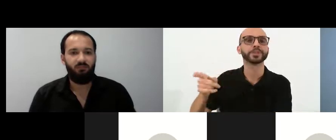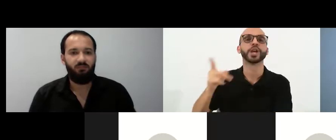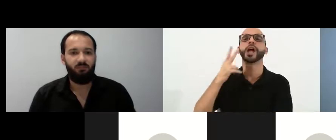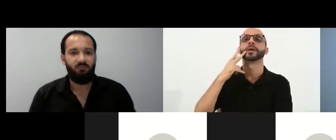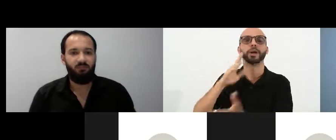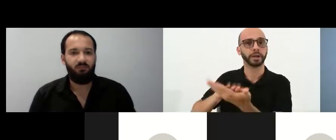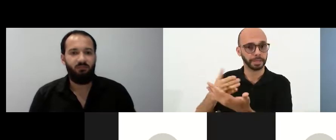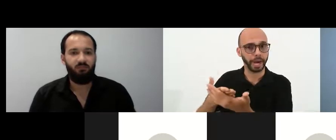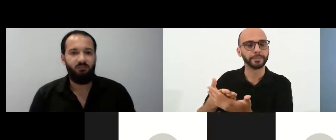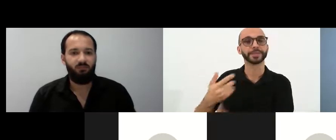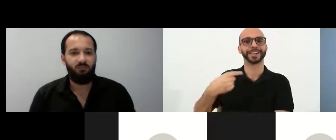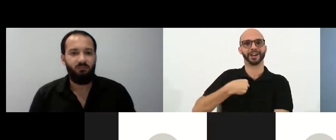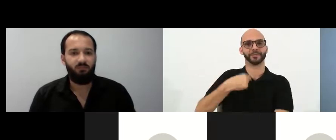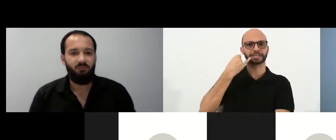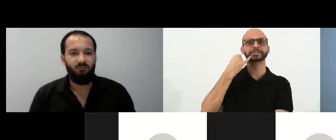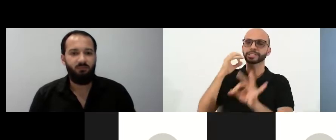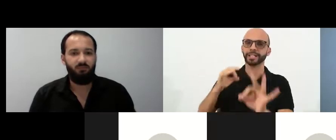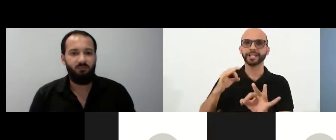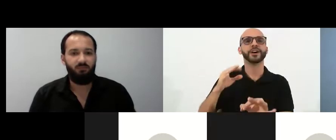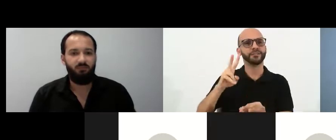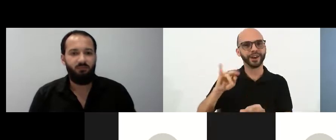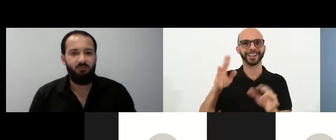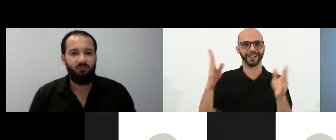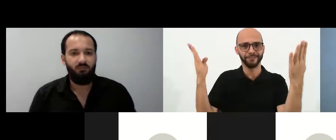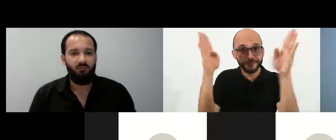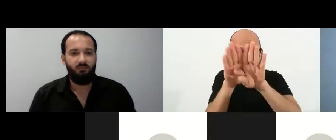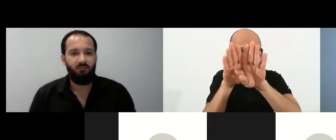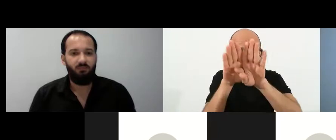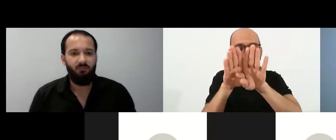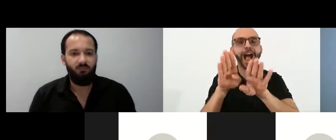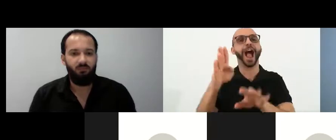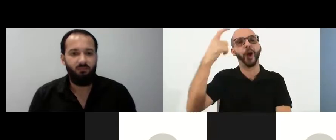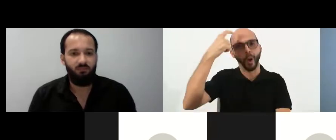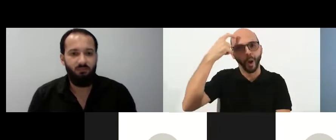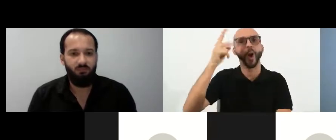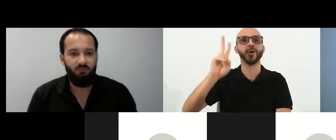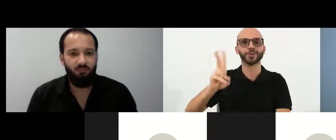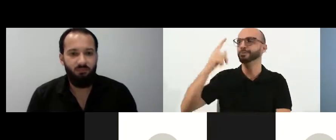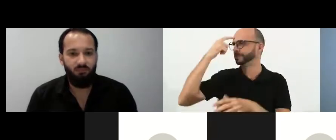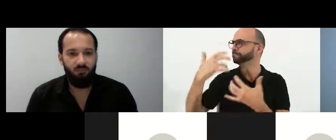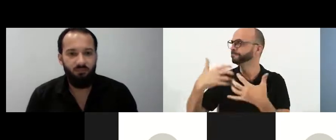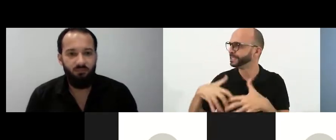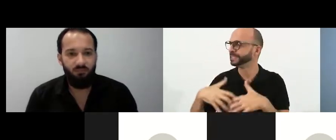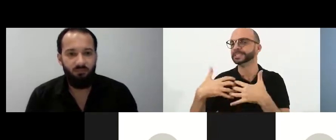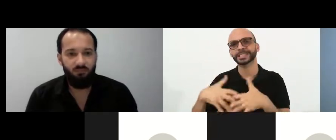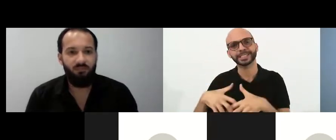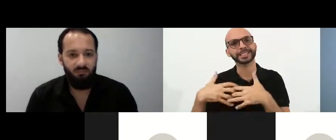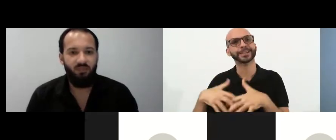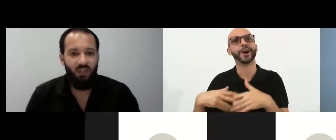a Jamile também enquanto intérprete, eu enquanto Marcelo. Nós vamos fechar e